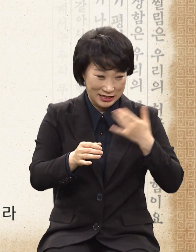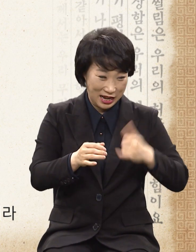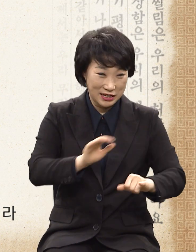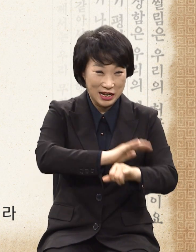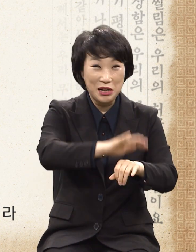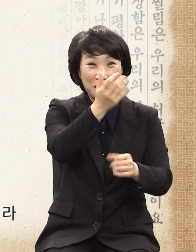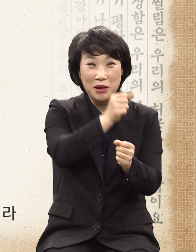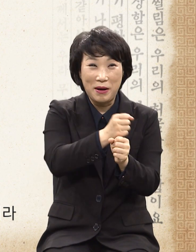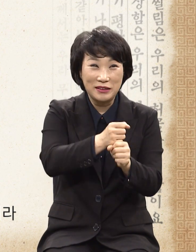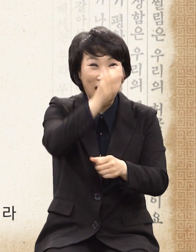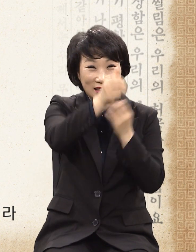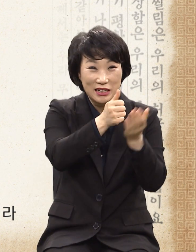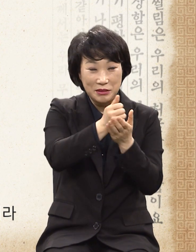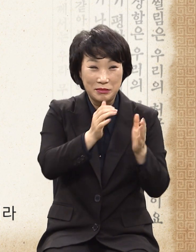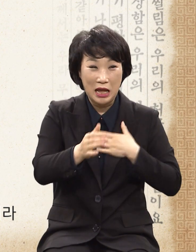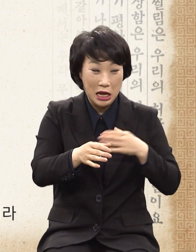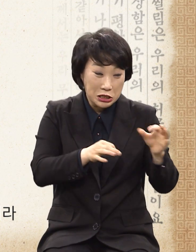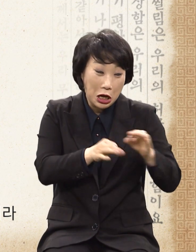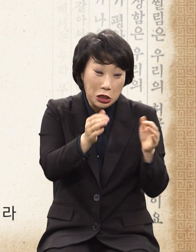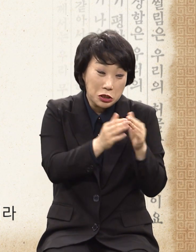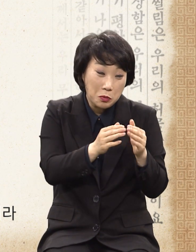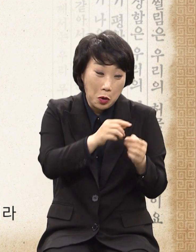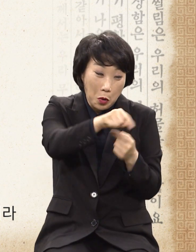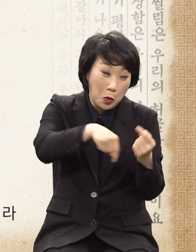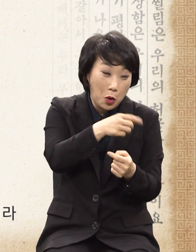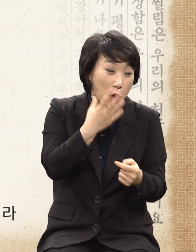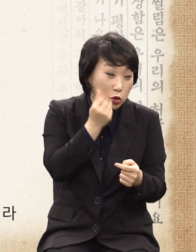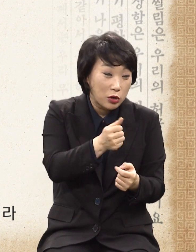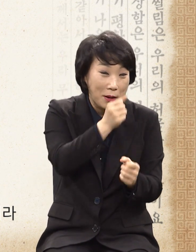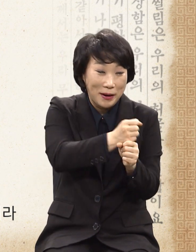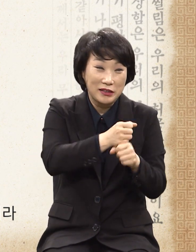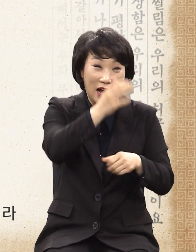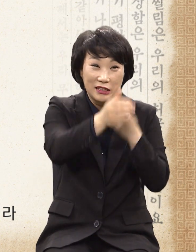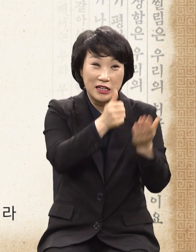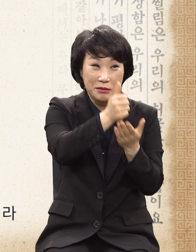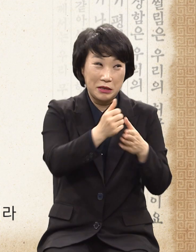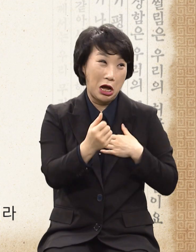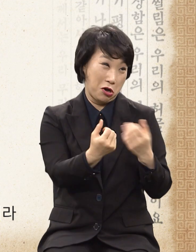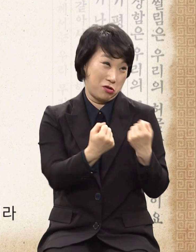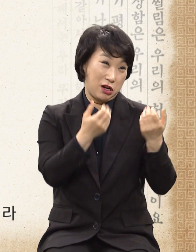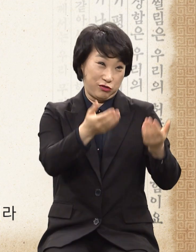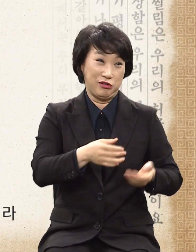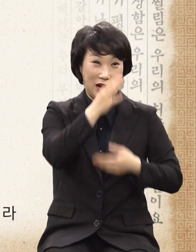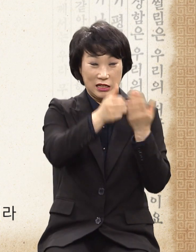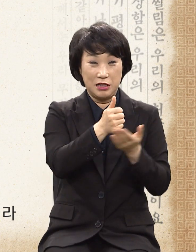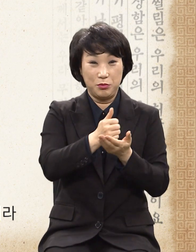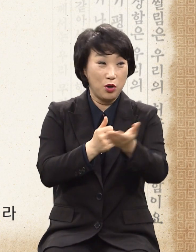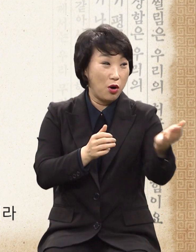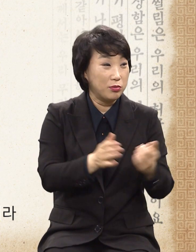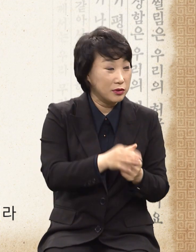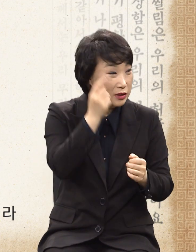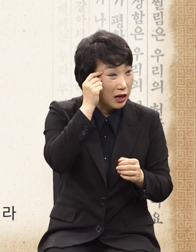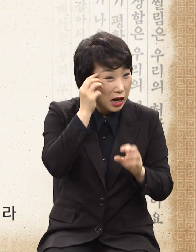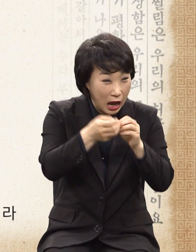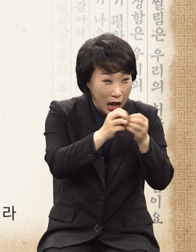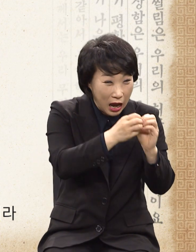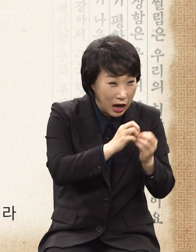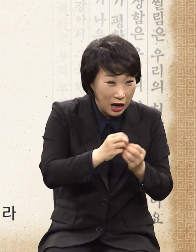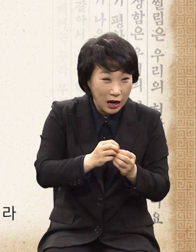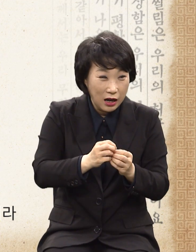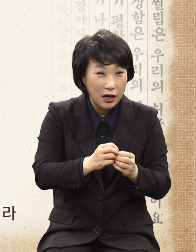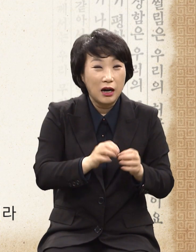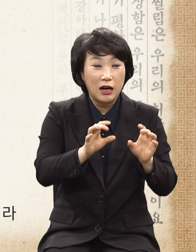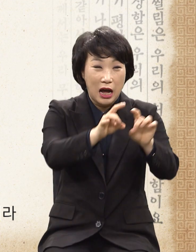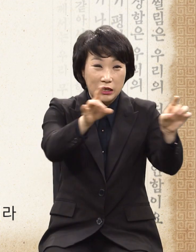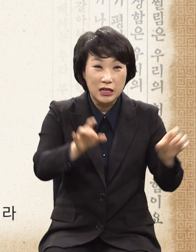우리 구멍가게 잘 축복하시는 우리 하나님, 나를 건강하게 하시는 우리 하나님, 각자가 다 자기 하나님을